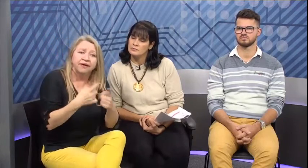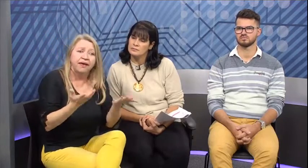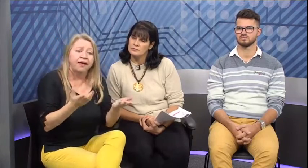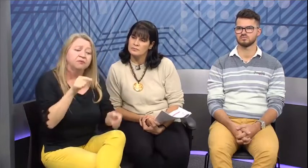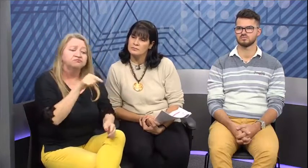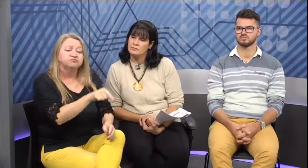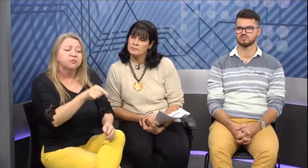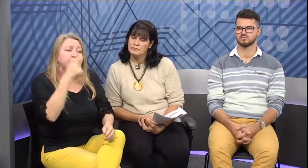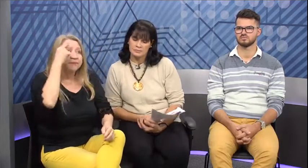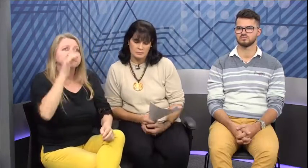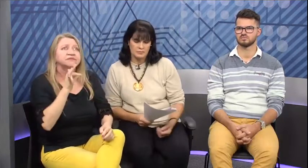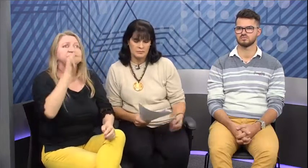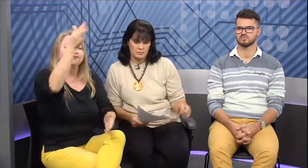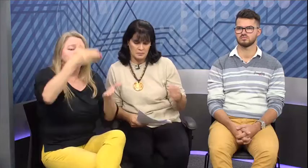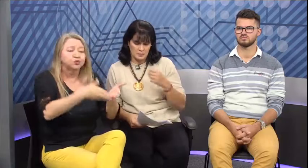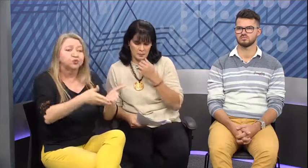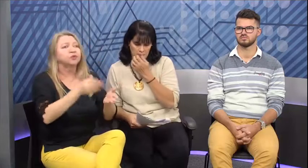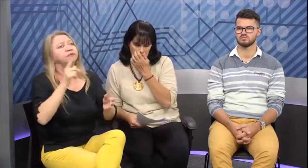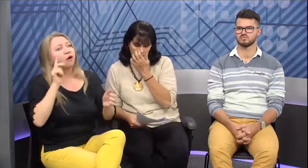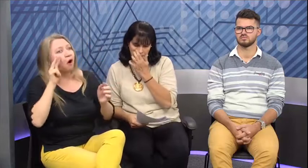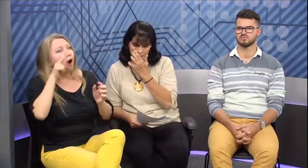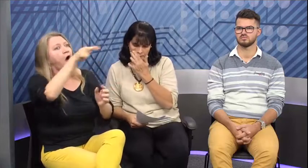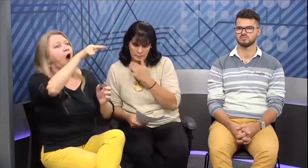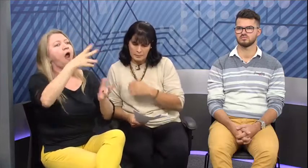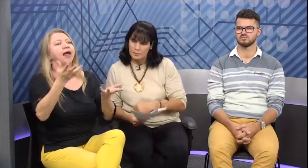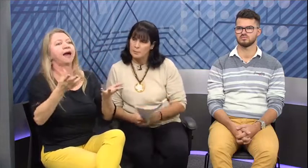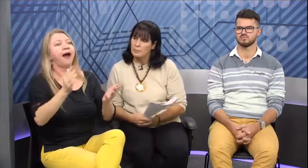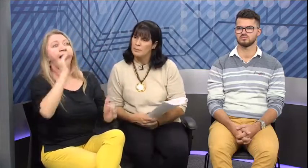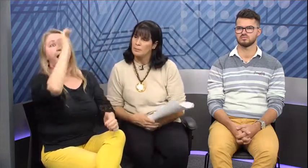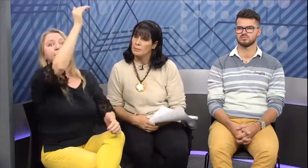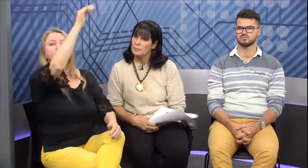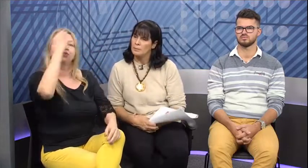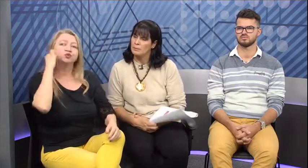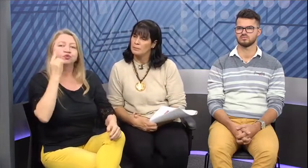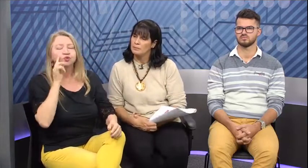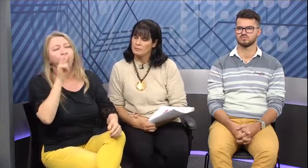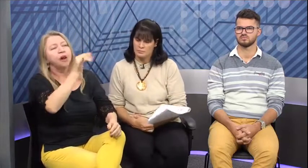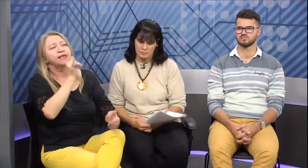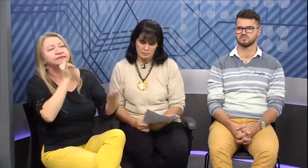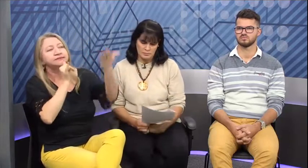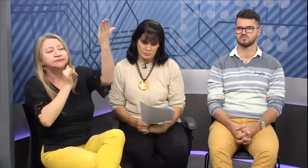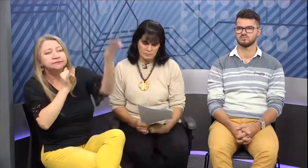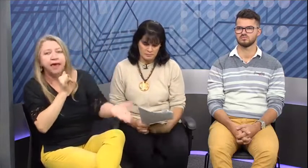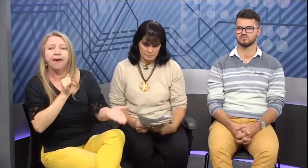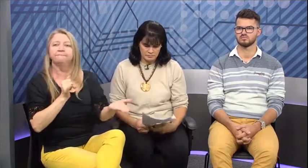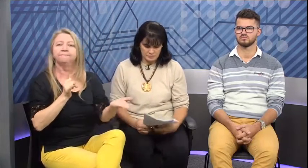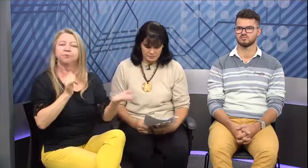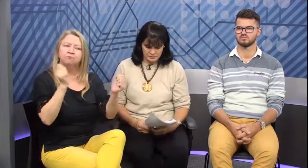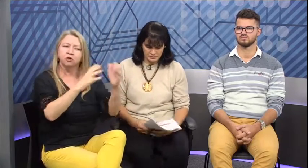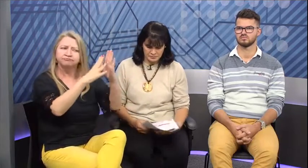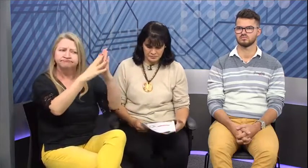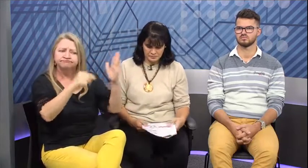nasceu surdo, né, como que será o futuro dele, né? Olhar os adultos que também são surdos, ter eles